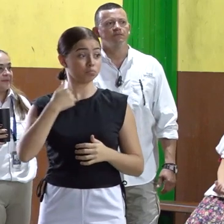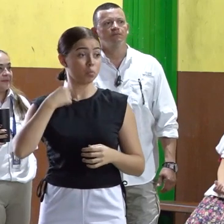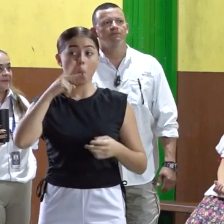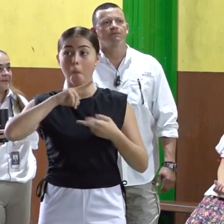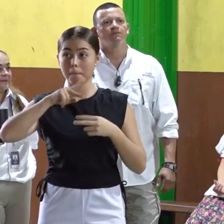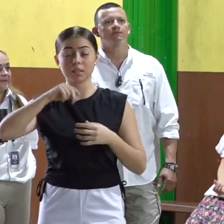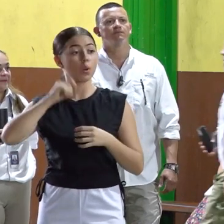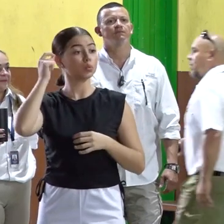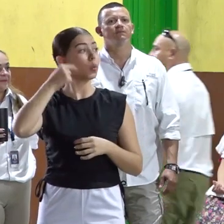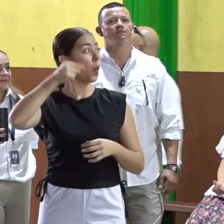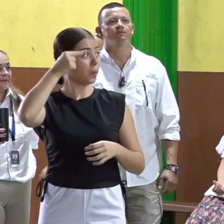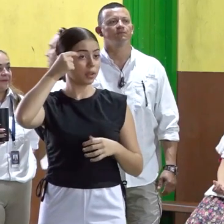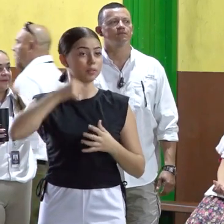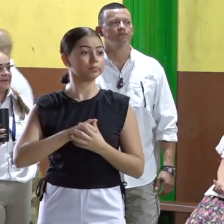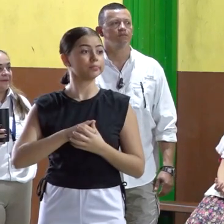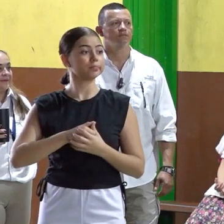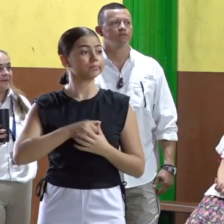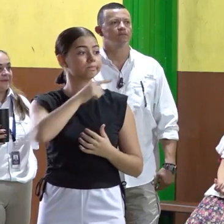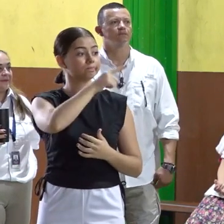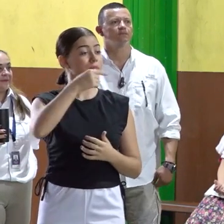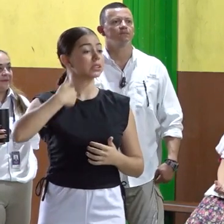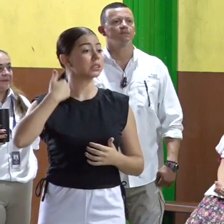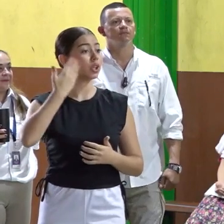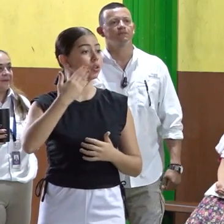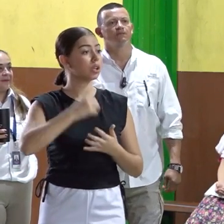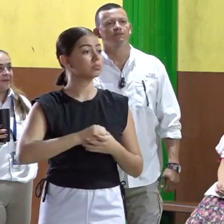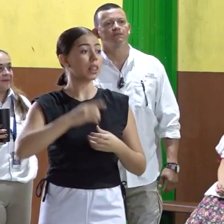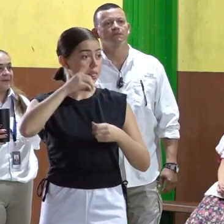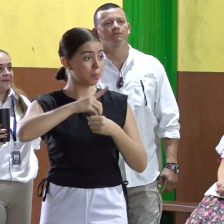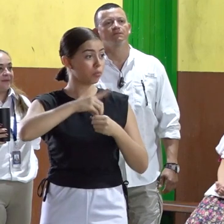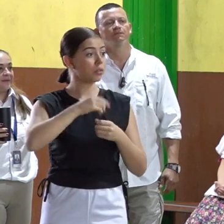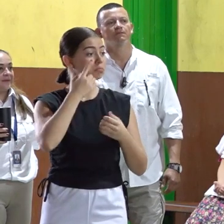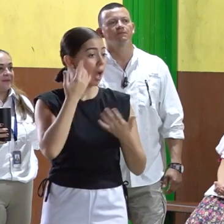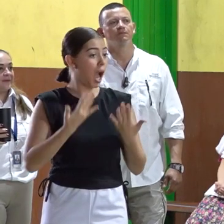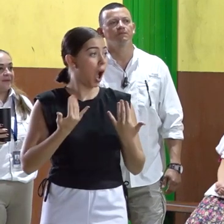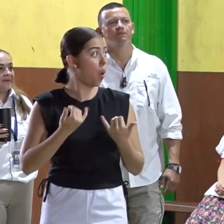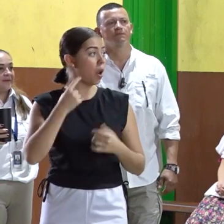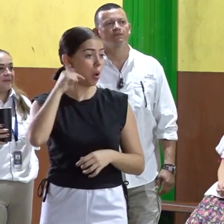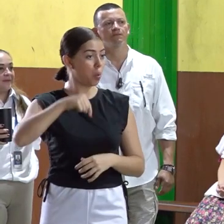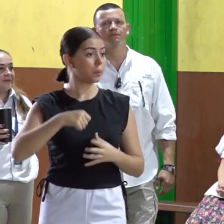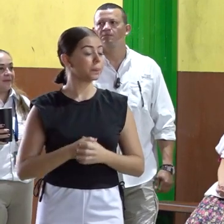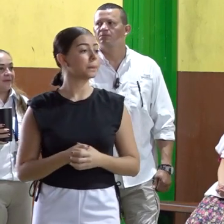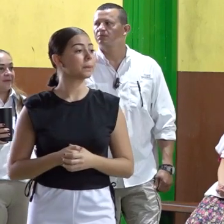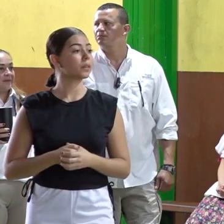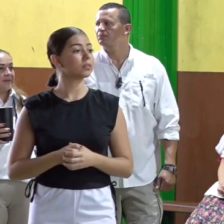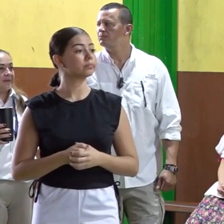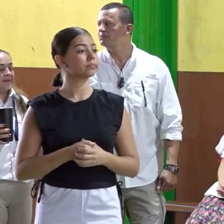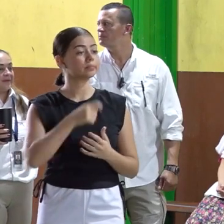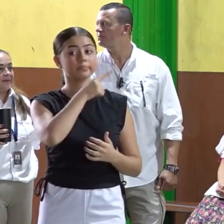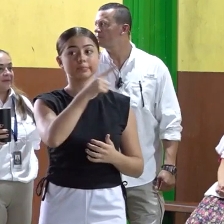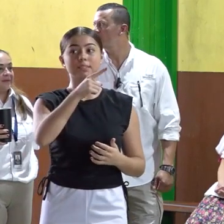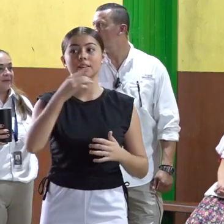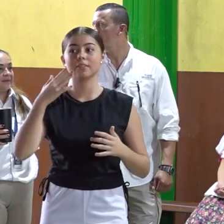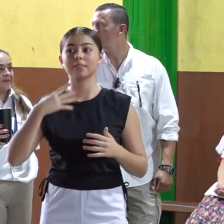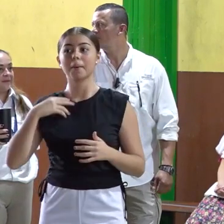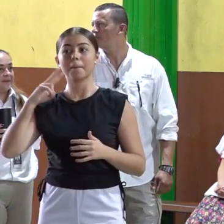gobierno, a los señores diputados que están con nosotros hoy, doña Vanessa, la